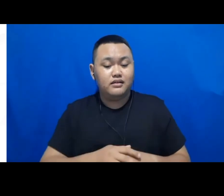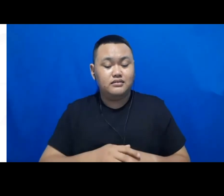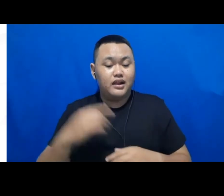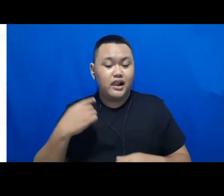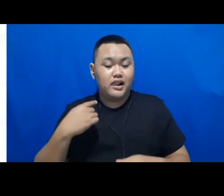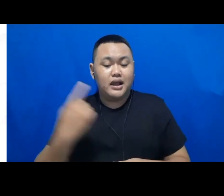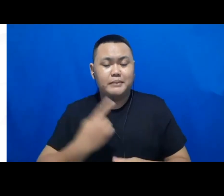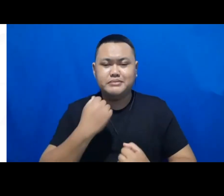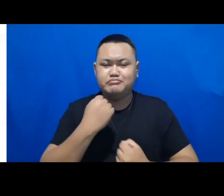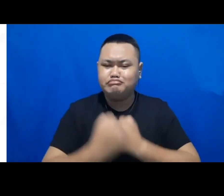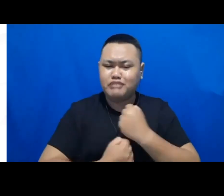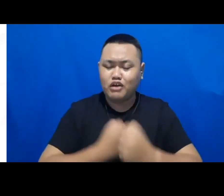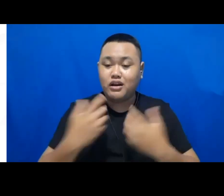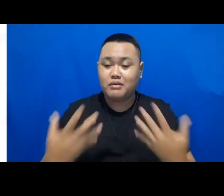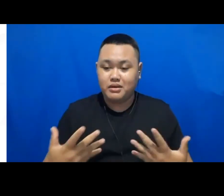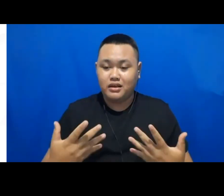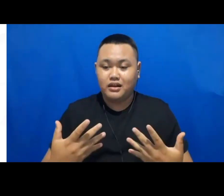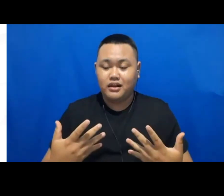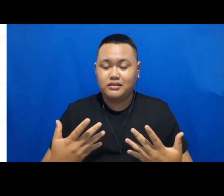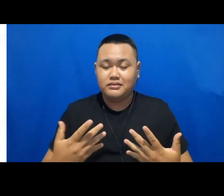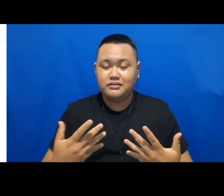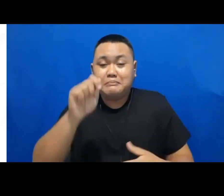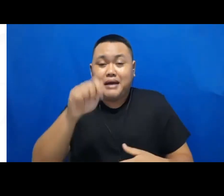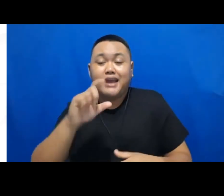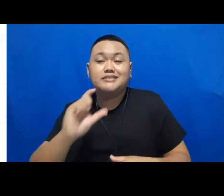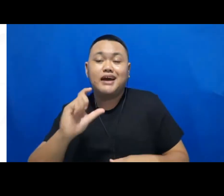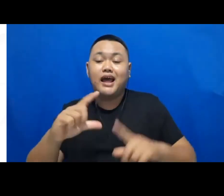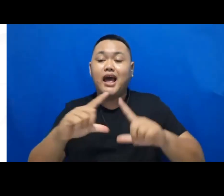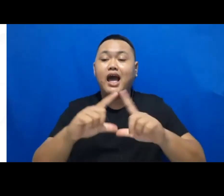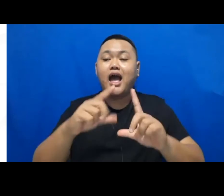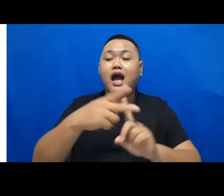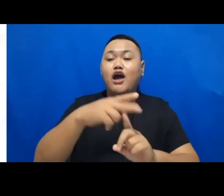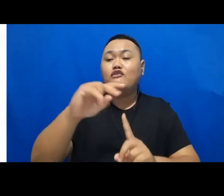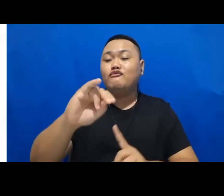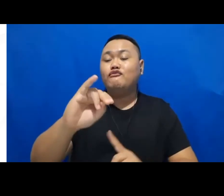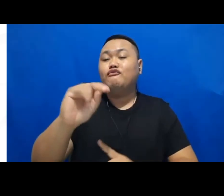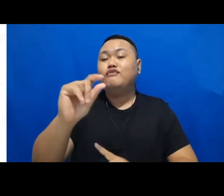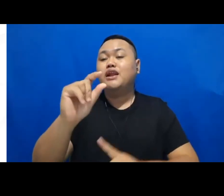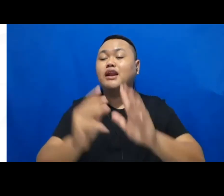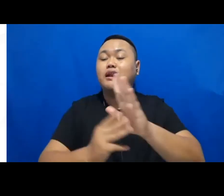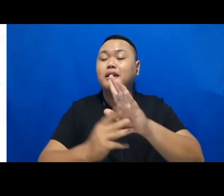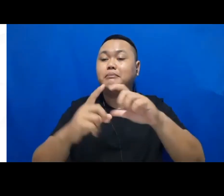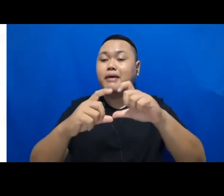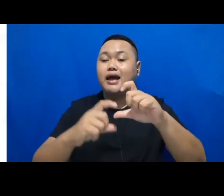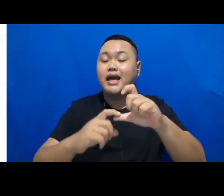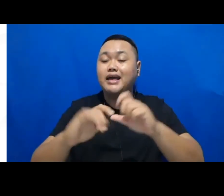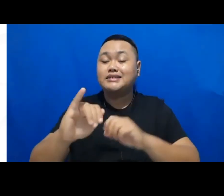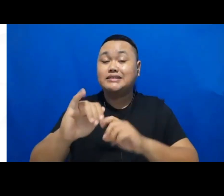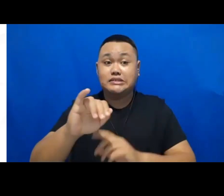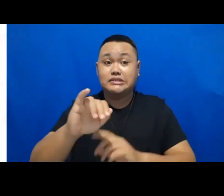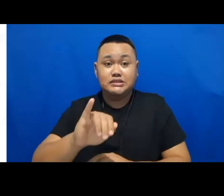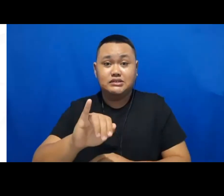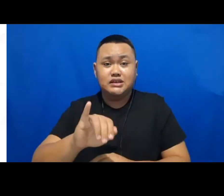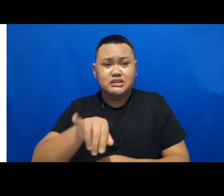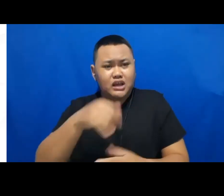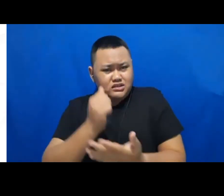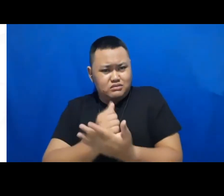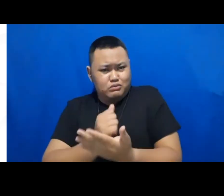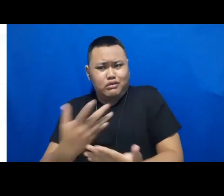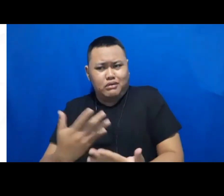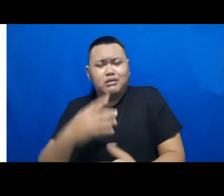diantaranya, satu, di sekolah kami ada penandatanganan fakta integritas bermaterai. Itu dari mulai